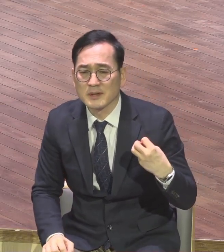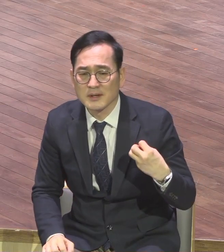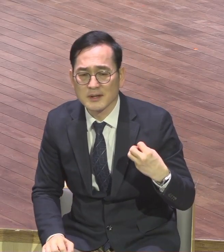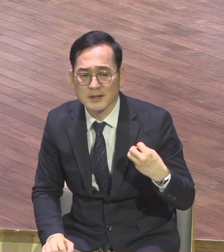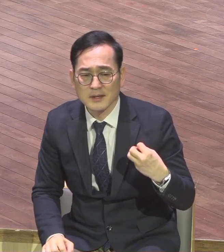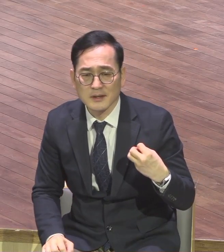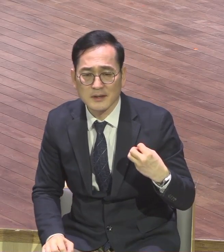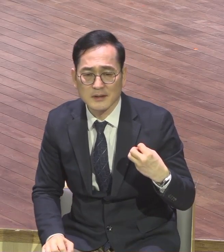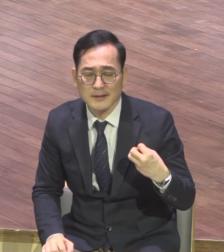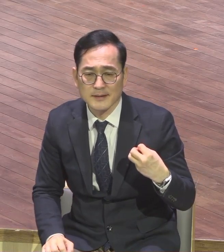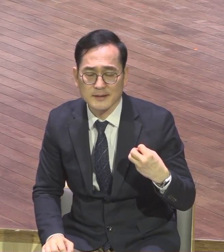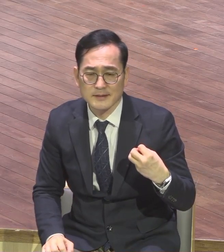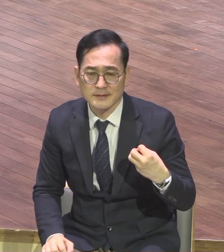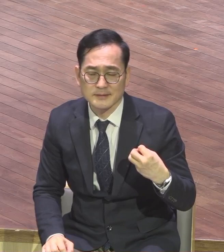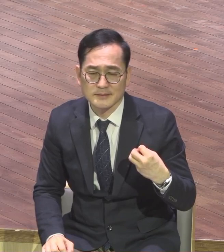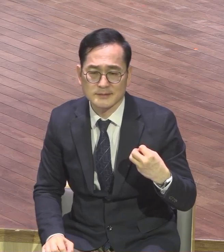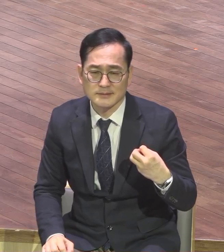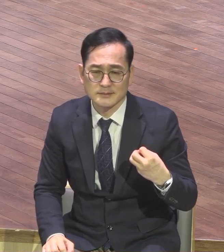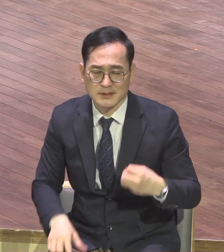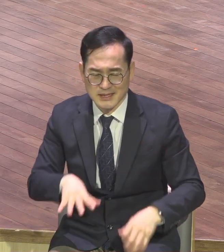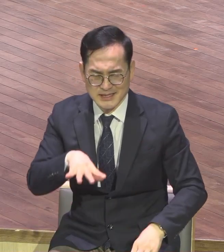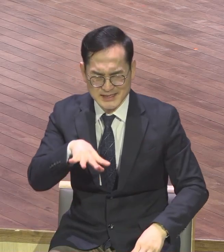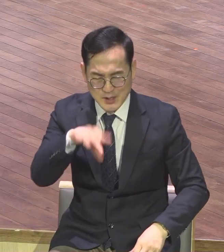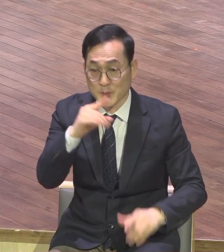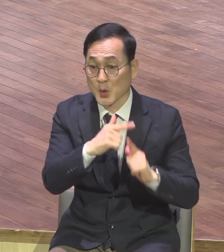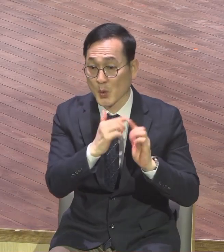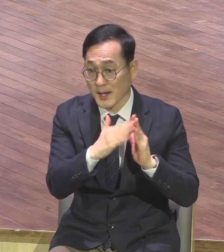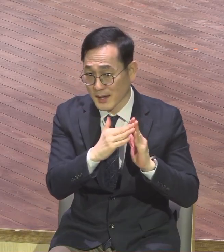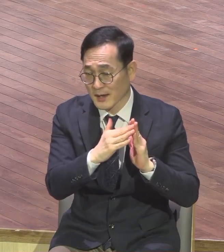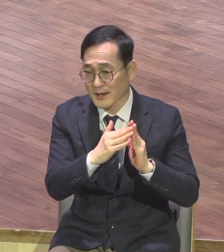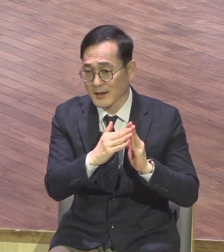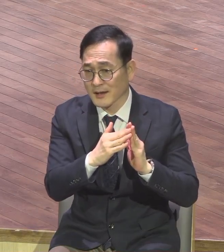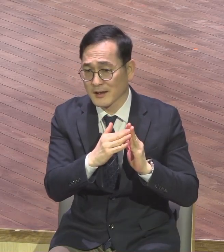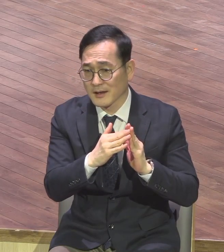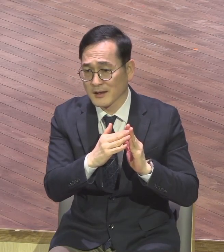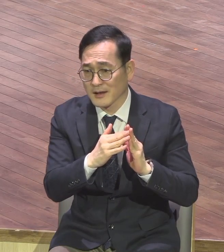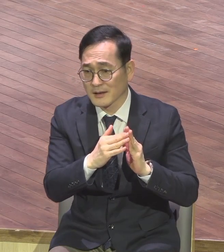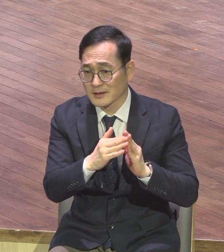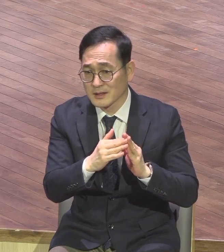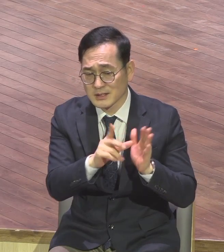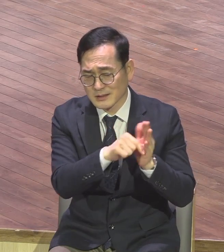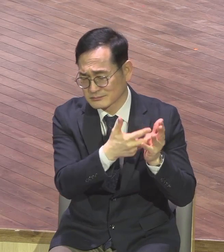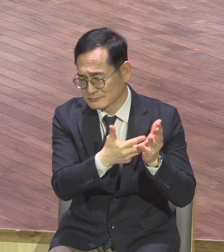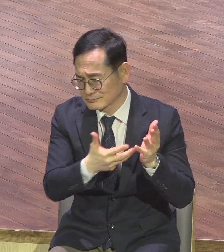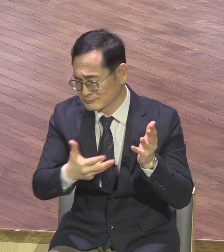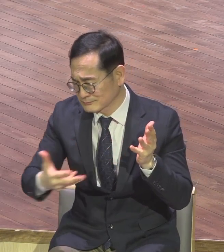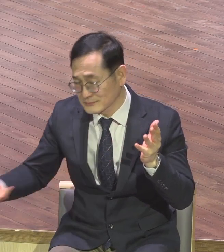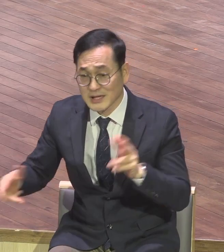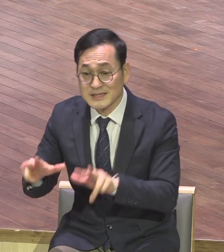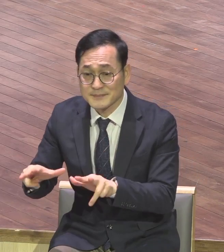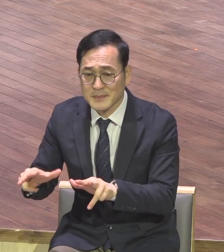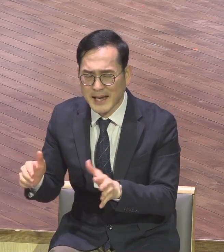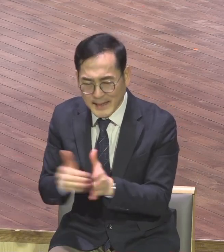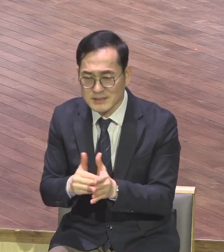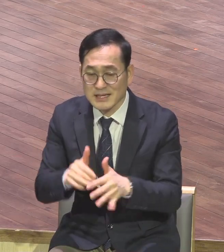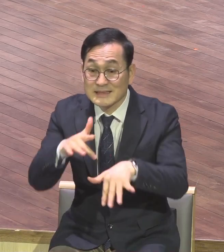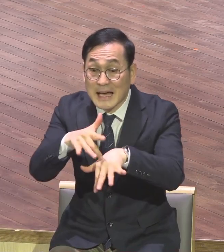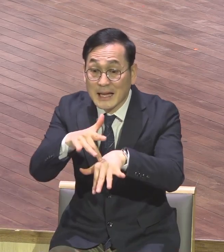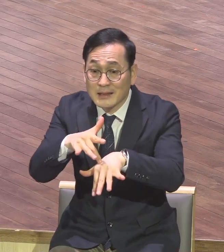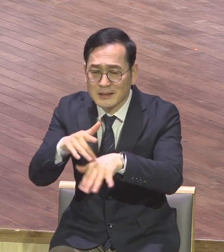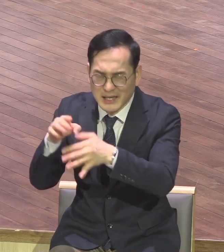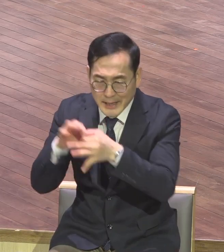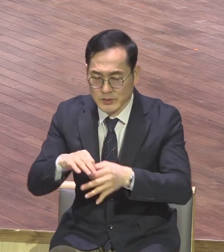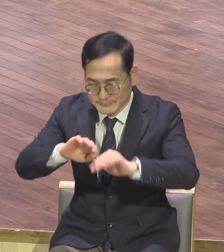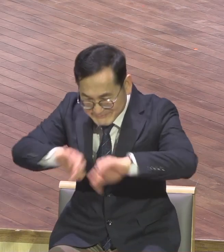교회들마다 초대교회나 지금이나 교회들마다 사단이 그야말로 들어와가지고 교회를 하나 되지